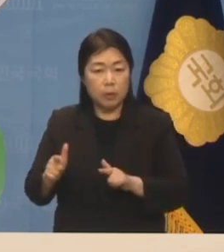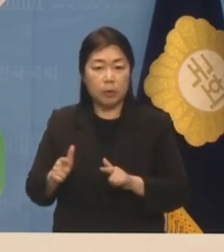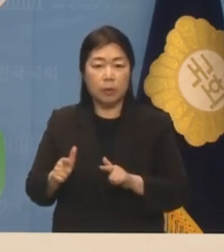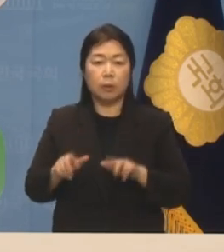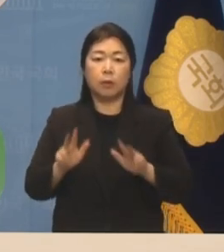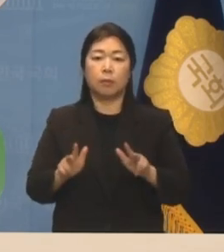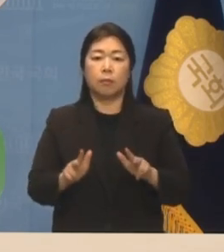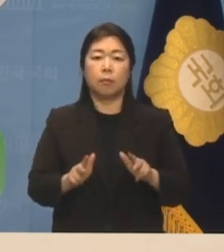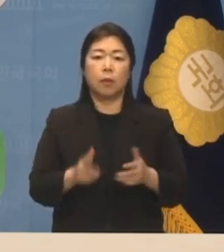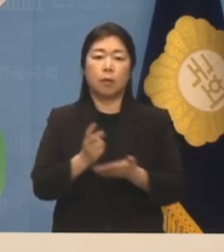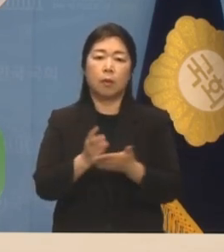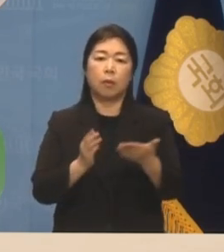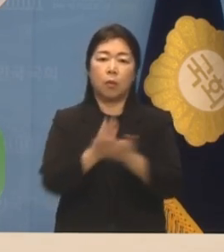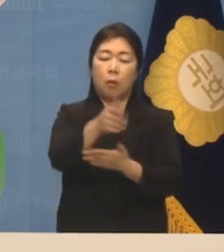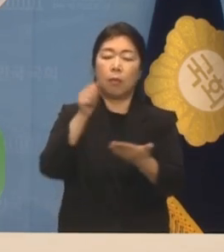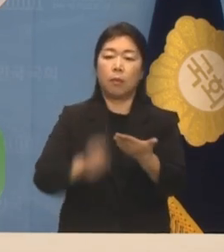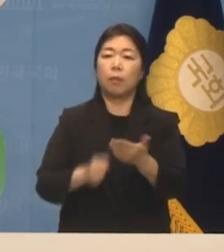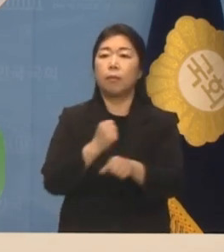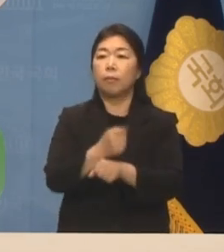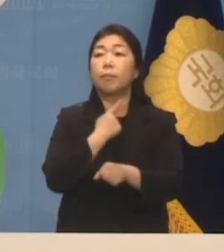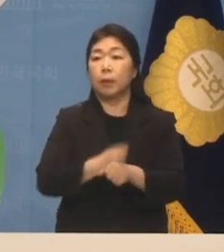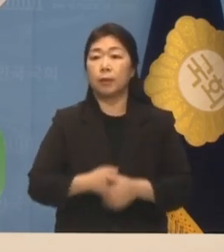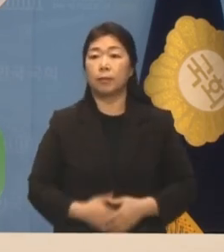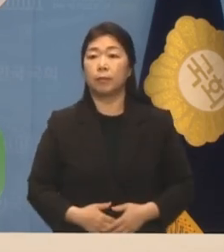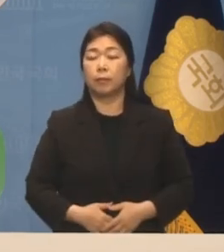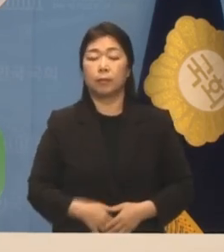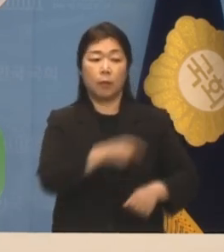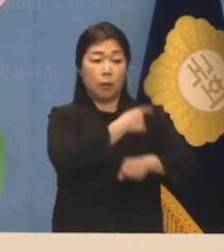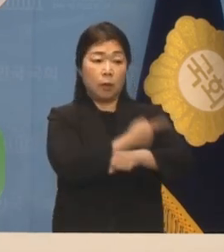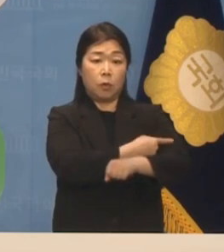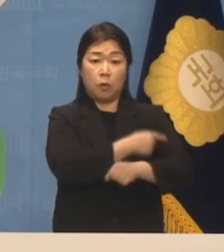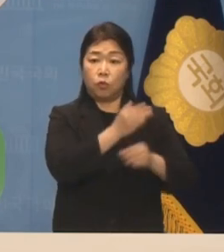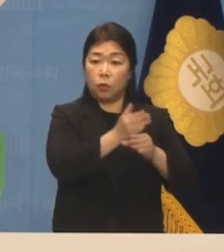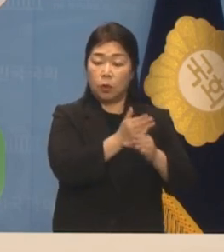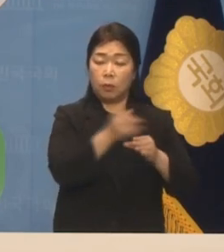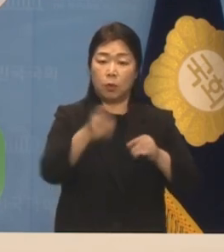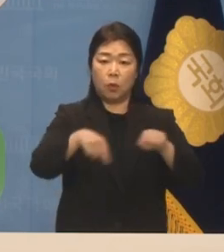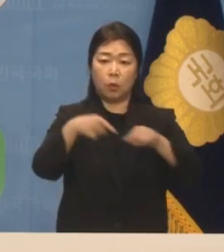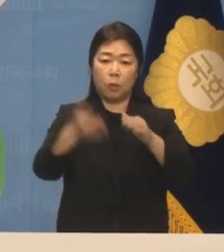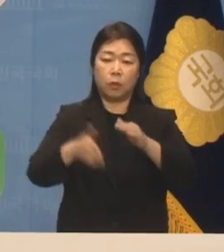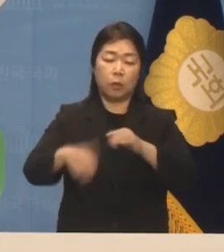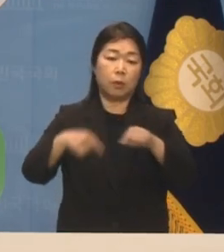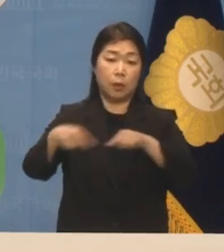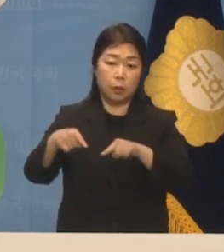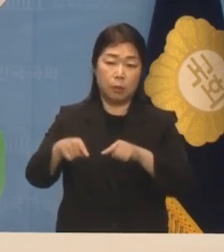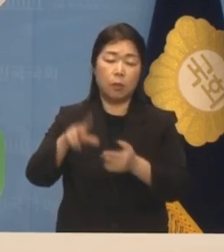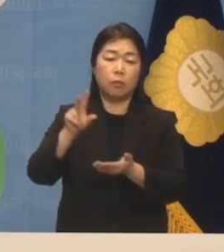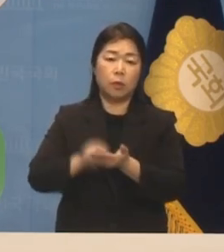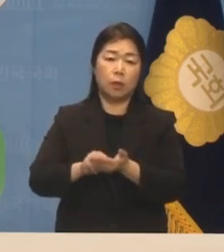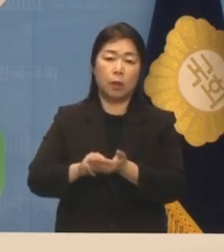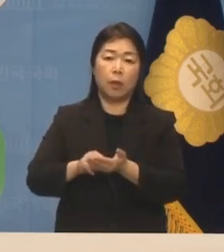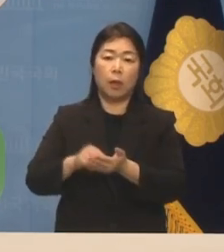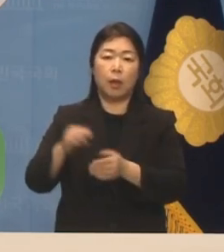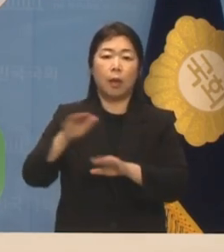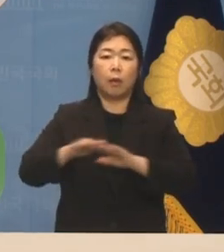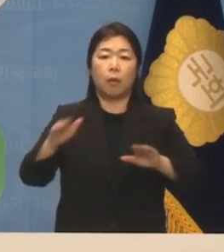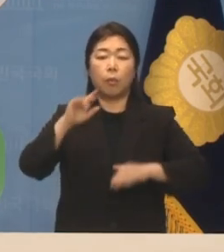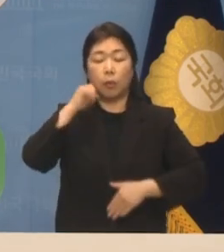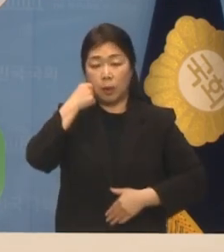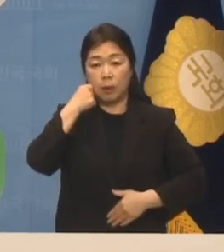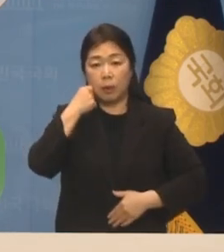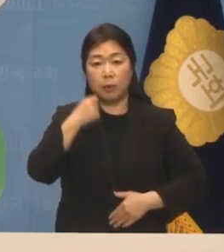현실로 만들었던 정당입니다. 능력주의와 공정담론으로 결코 해결될 수 없는 구조적